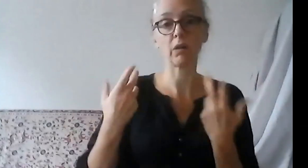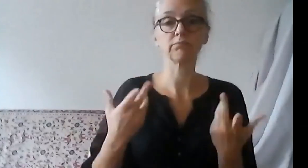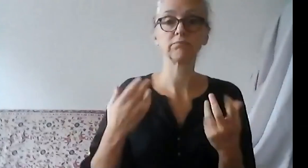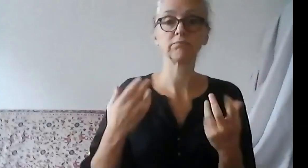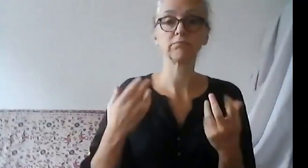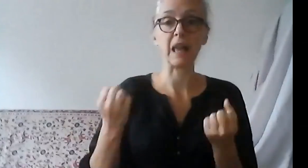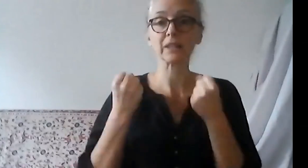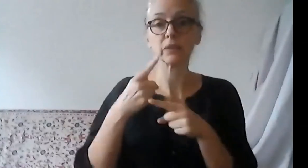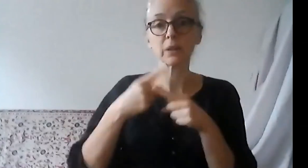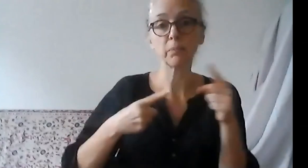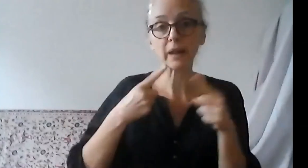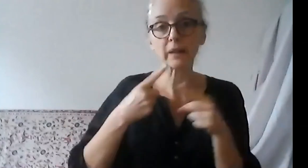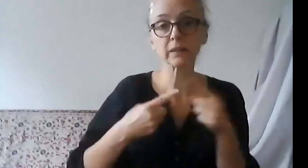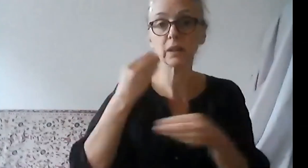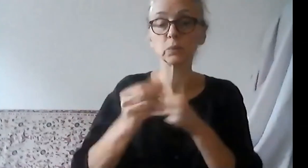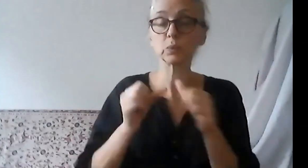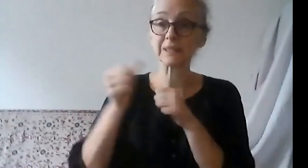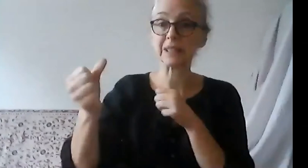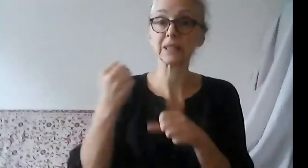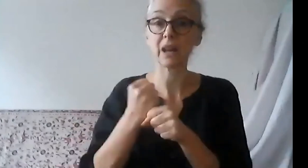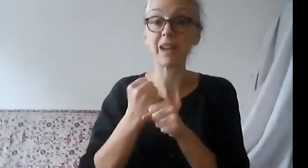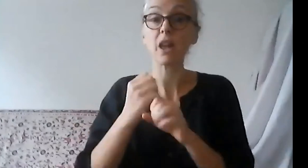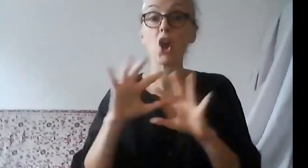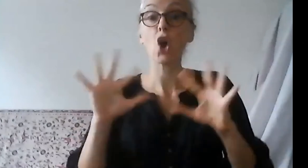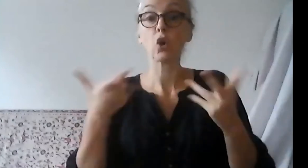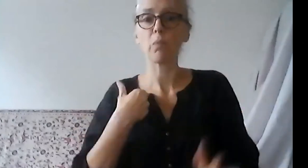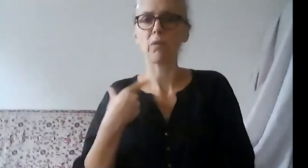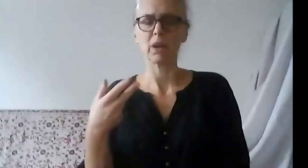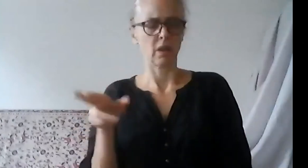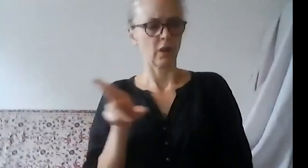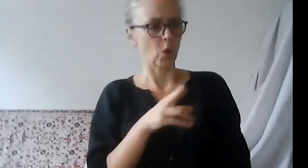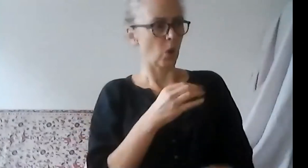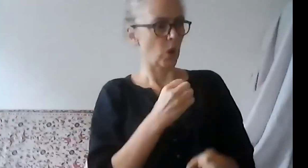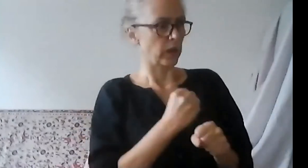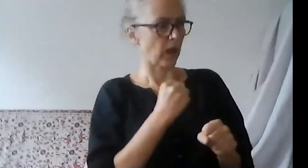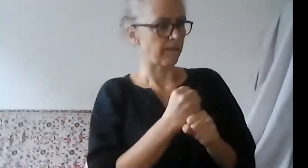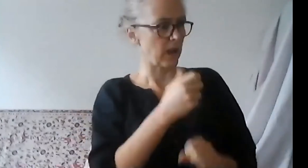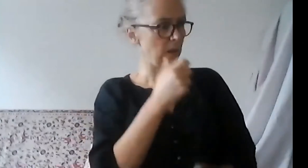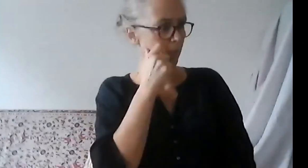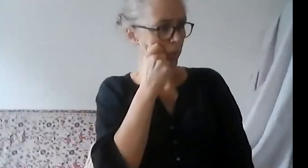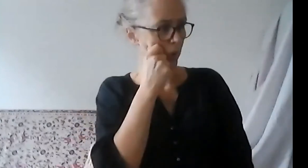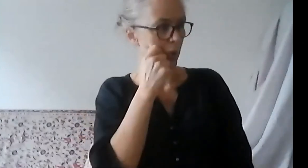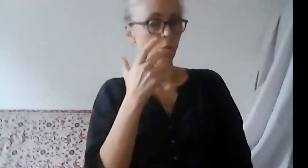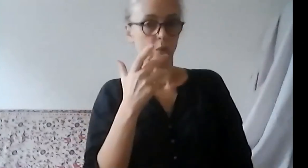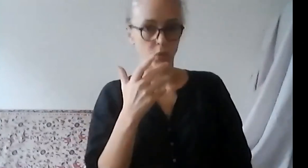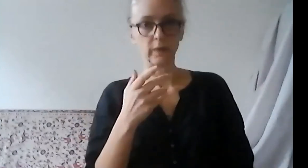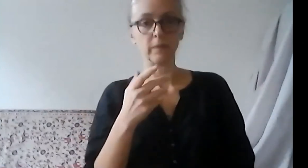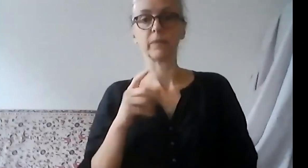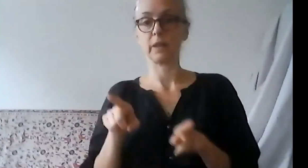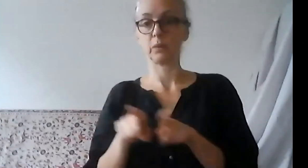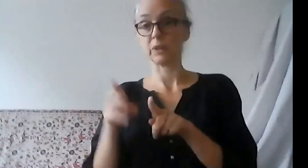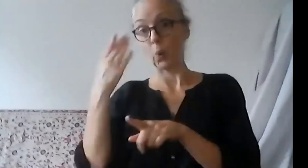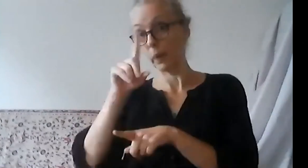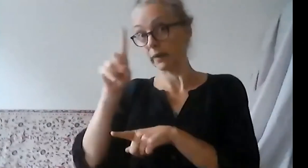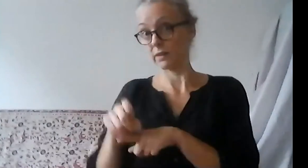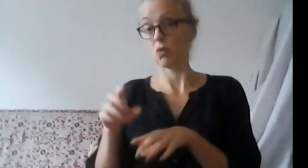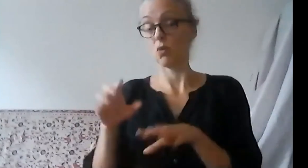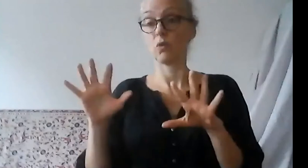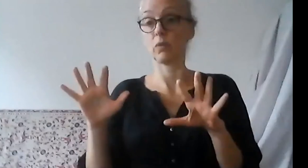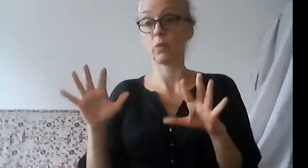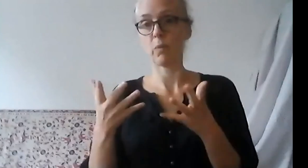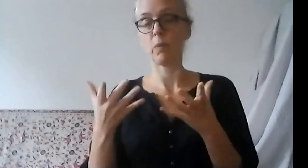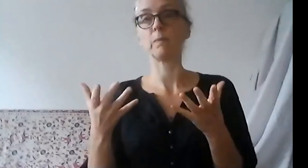j'étais en télétravail, comment je réinsère le monde du travail? Et petit 2, comment effectivement, puisque la plupart des